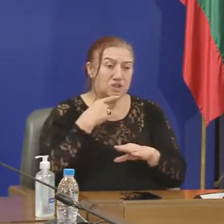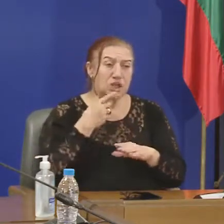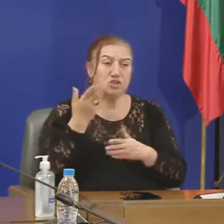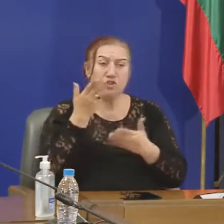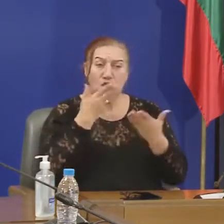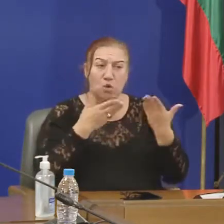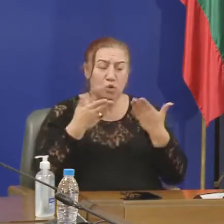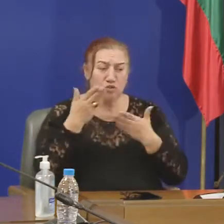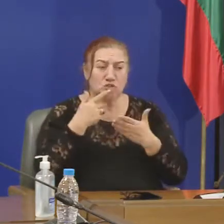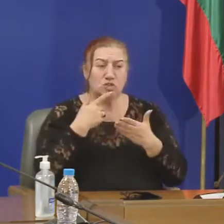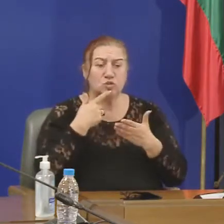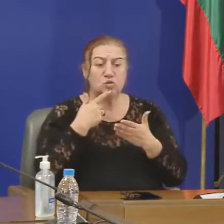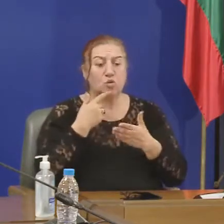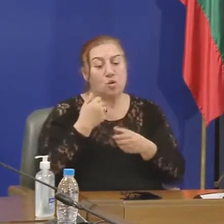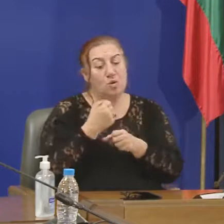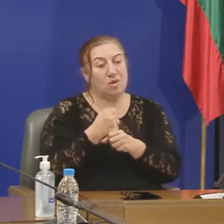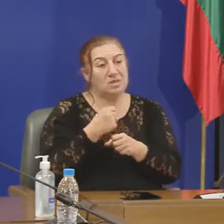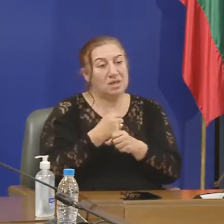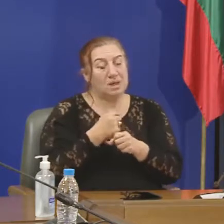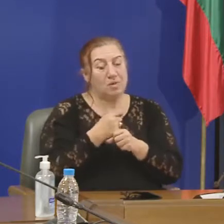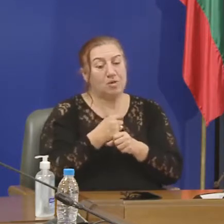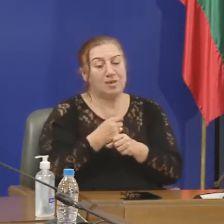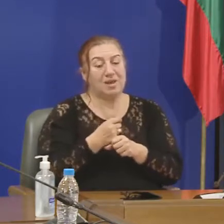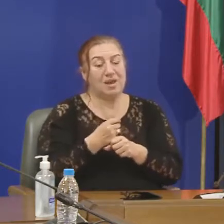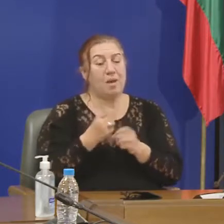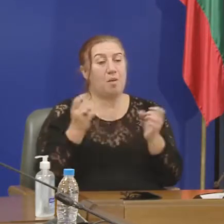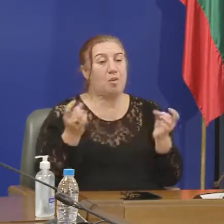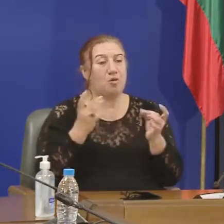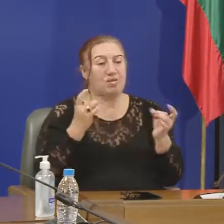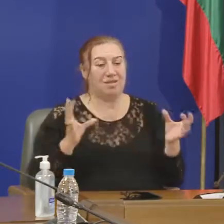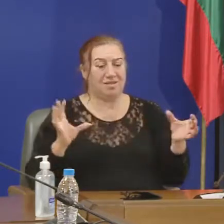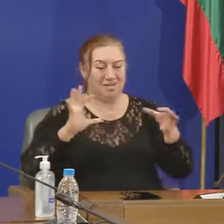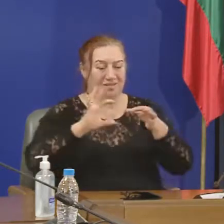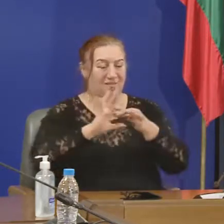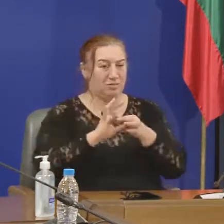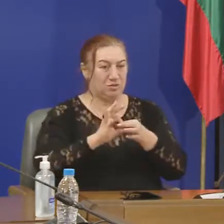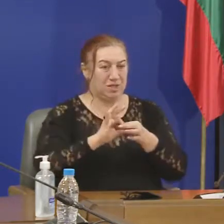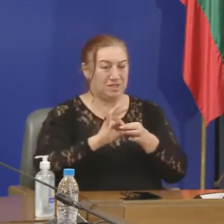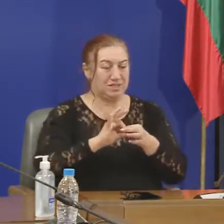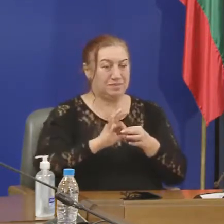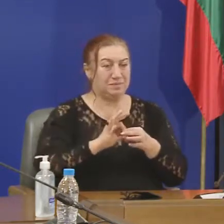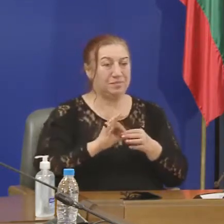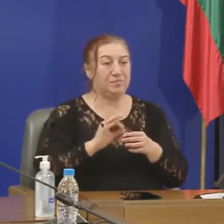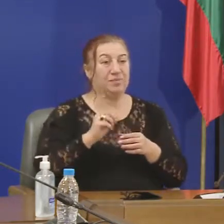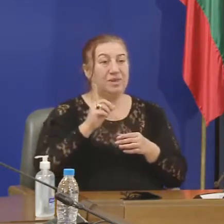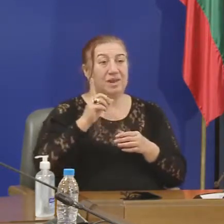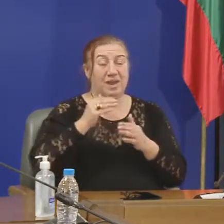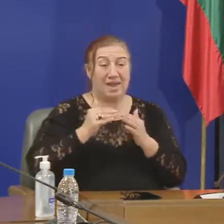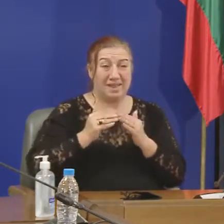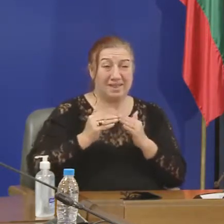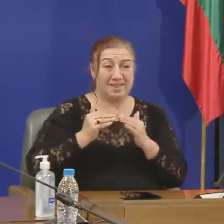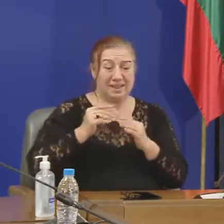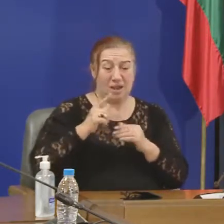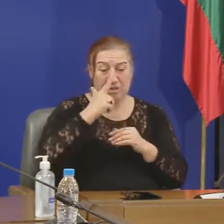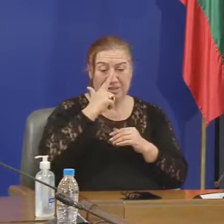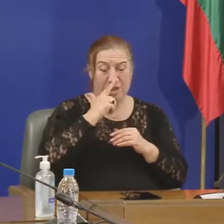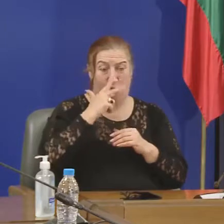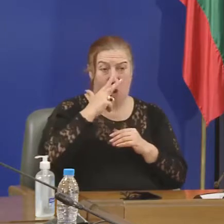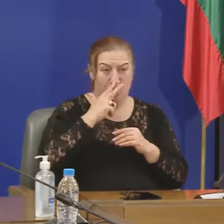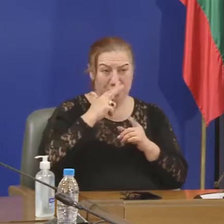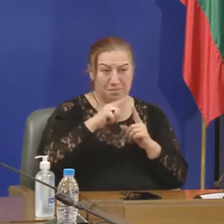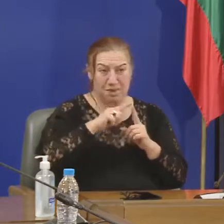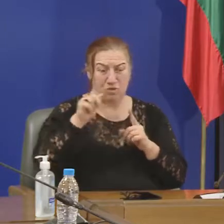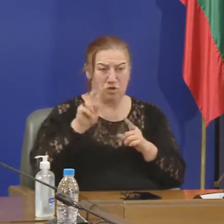реализира модела на незаимодействие между паралелките. Гимназиален етап, впрочем, е най-голямо смесването между ученици